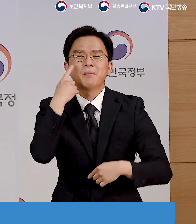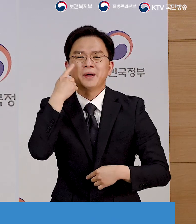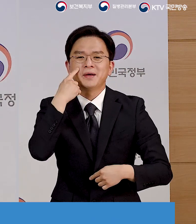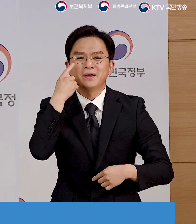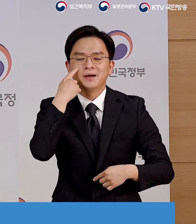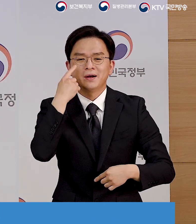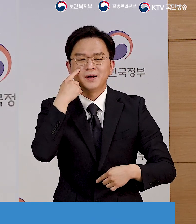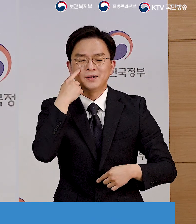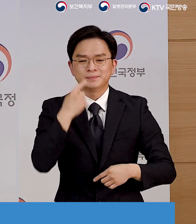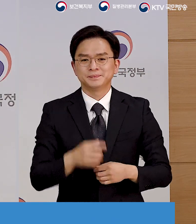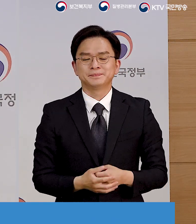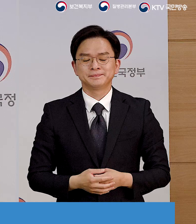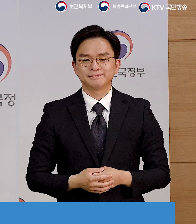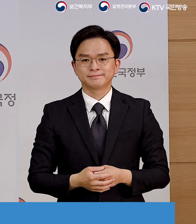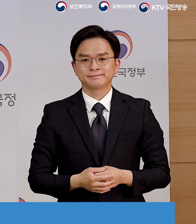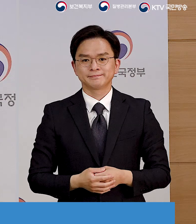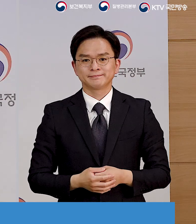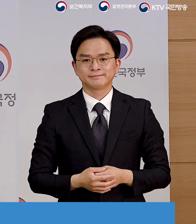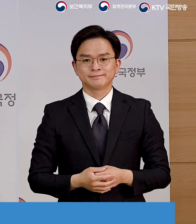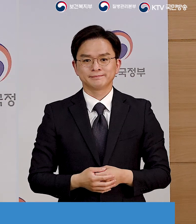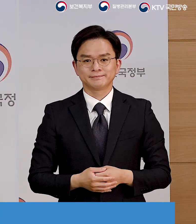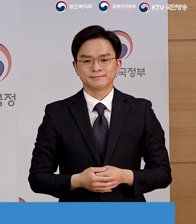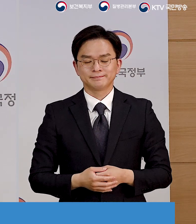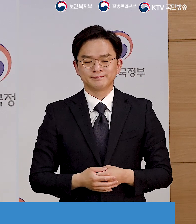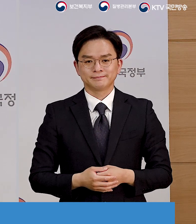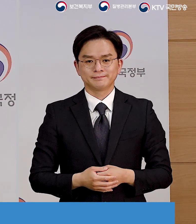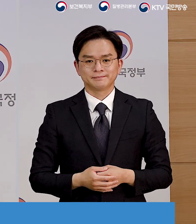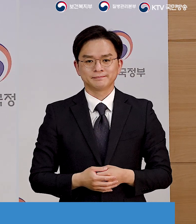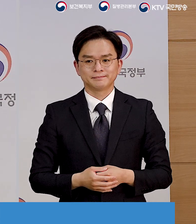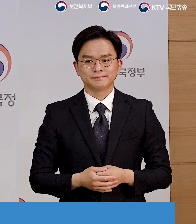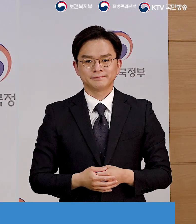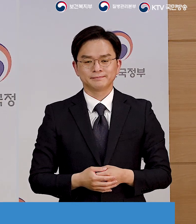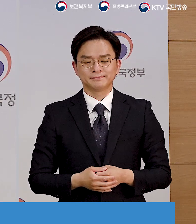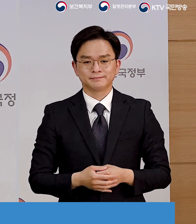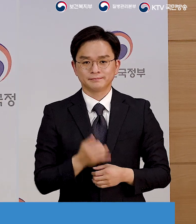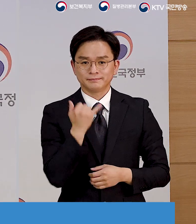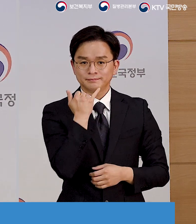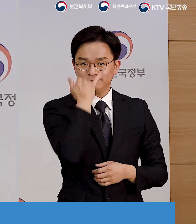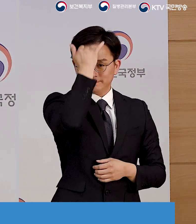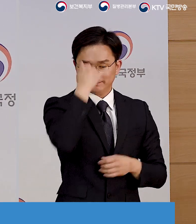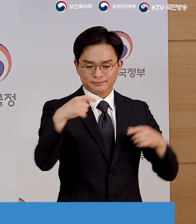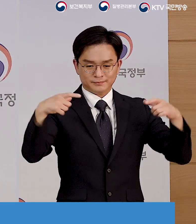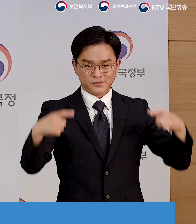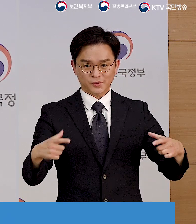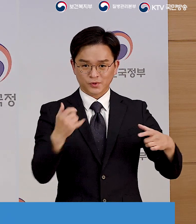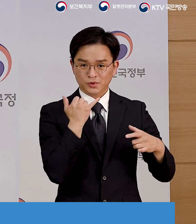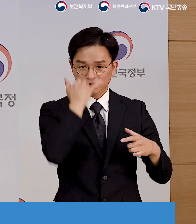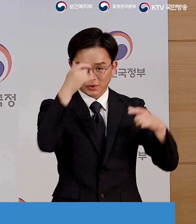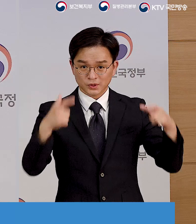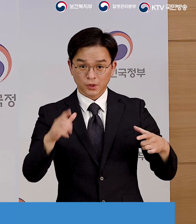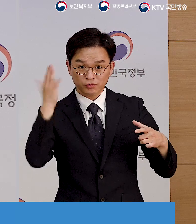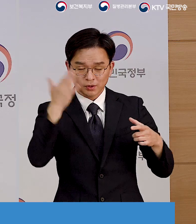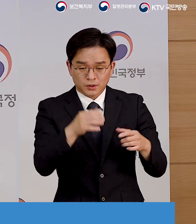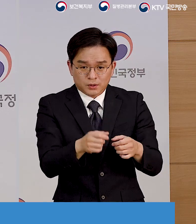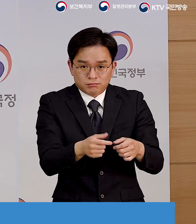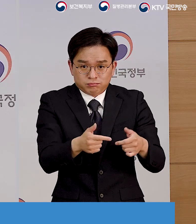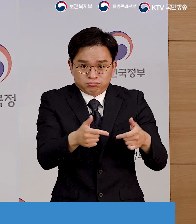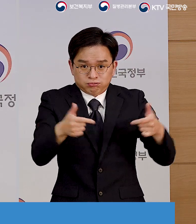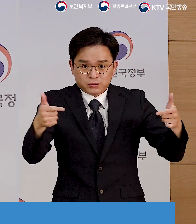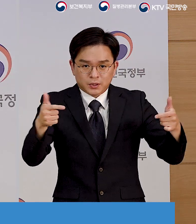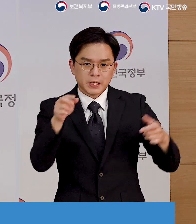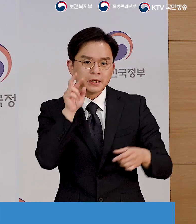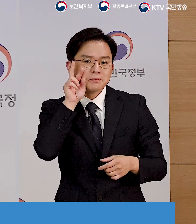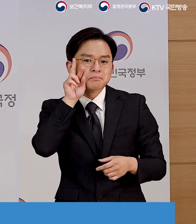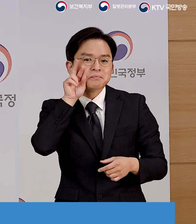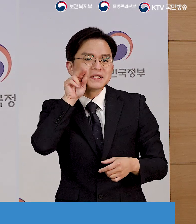생활치료센터와 관련되어서는 혹시라도 모를 이제 충청권에서의 어떤 환자 증가에 대비해서 좀 더 선제적으로 생활치료센터를